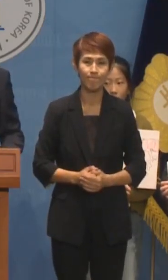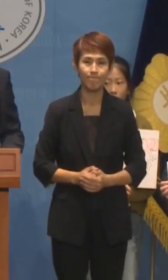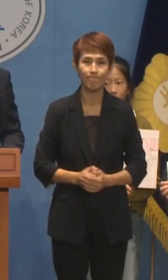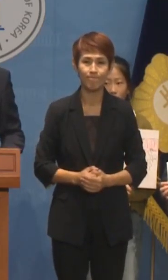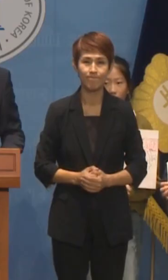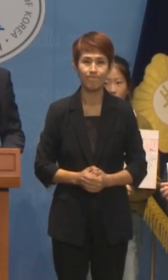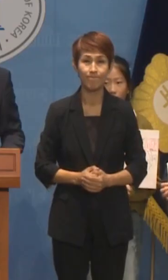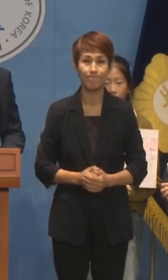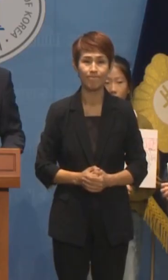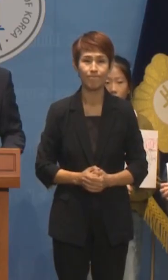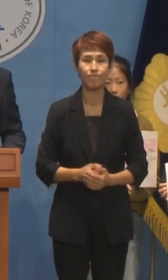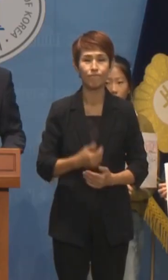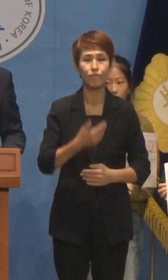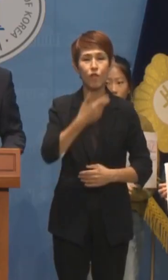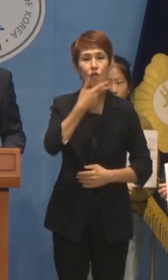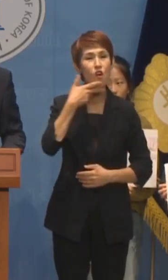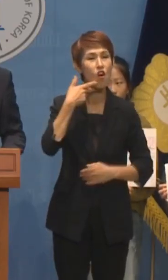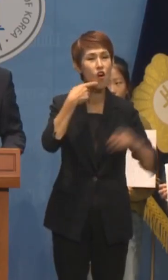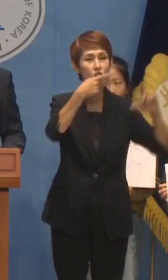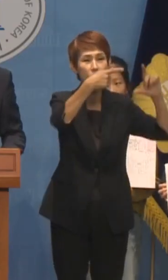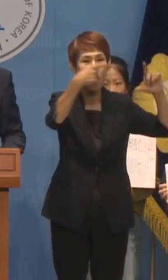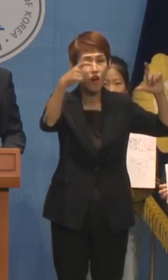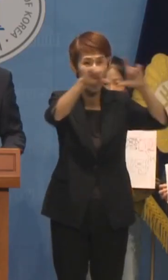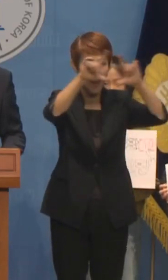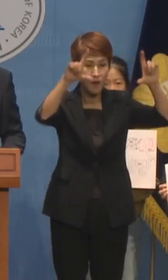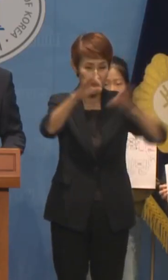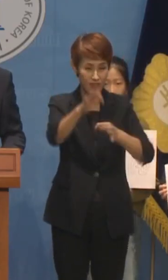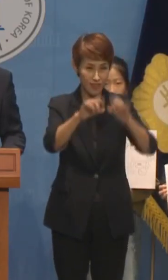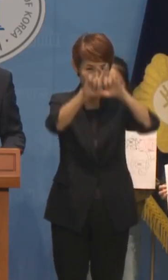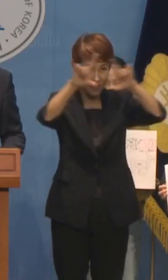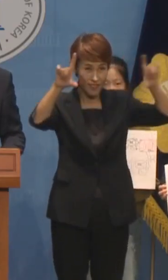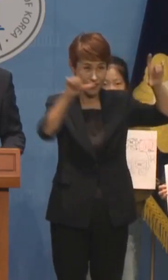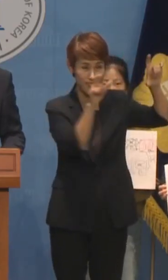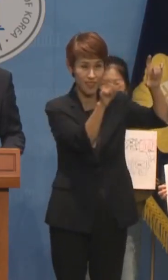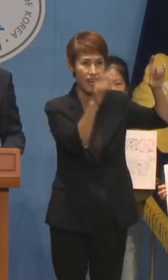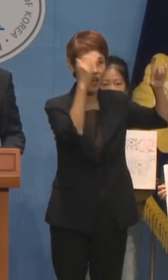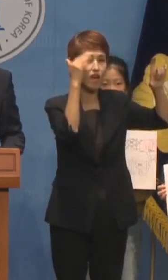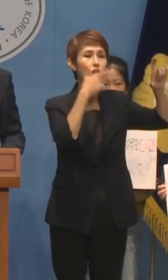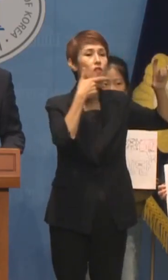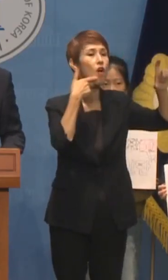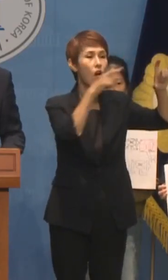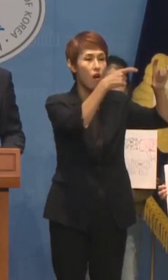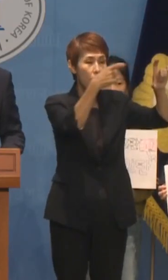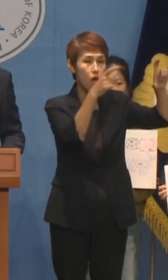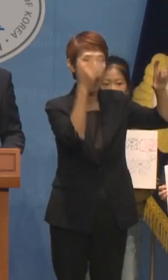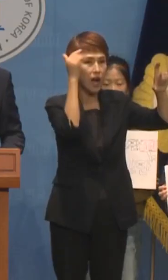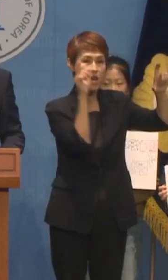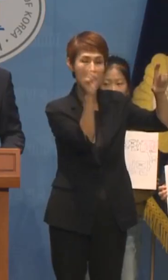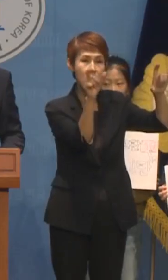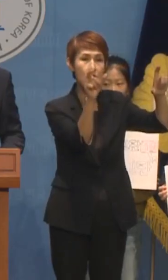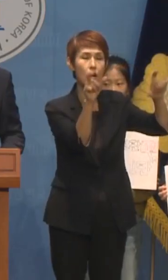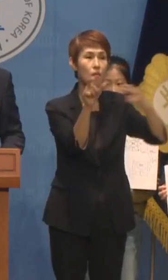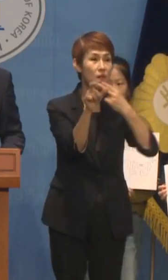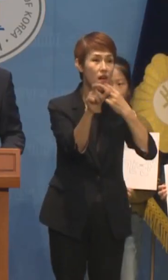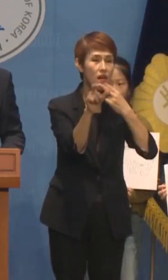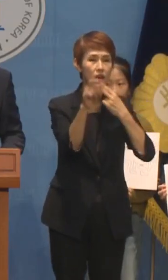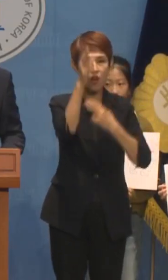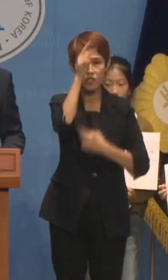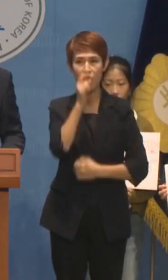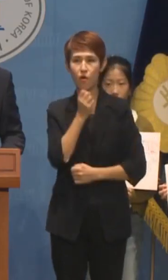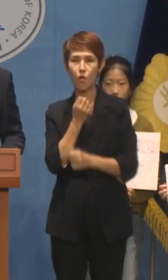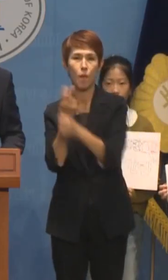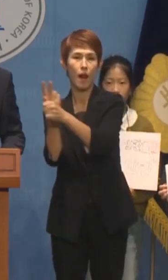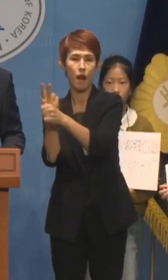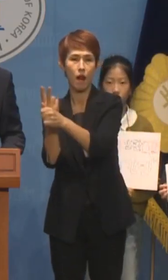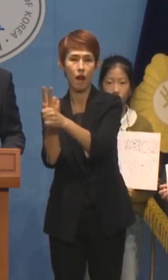해당합니다. 외국어로 된 간판에 대해 외국어 밑에 한글을 병기하지 않았다는 이유로 경찰이 고발하고 처벌을 받게 하는